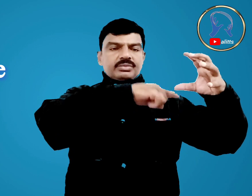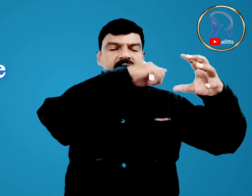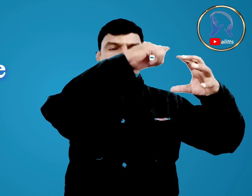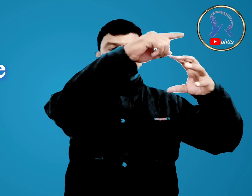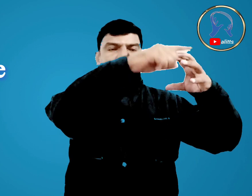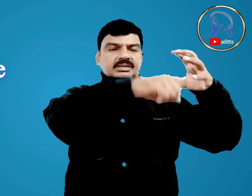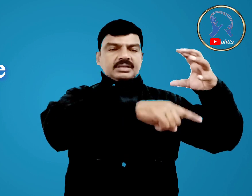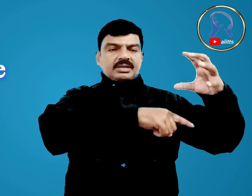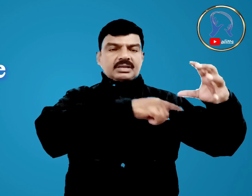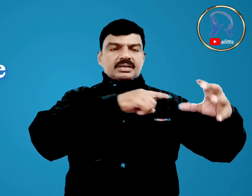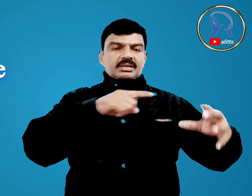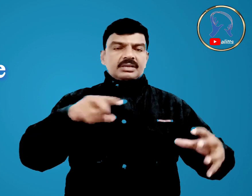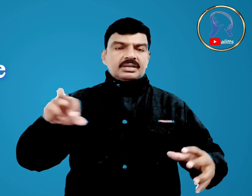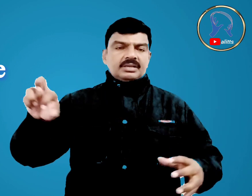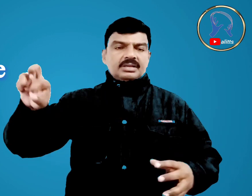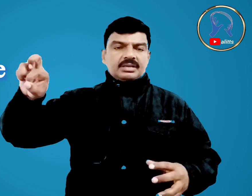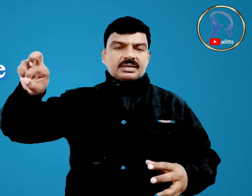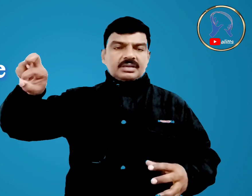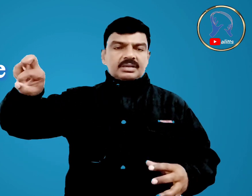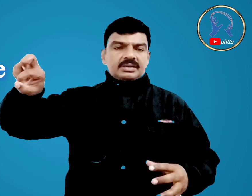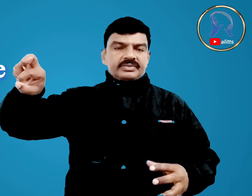घूमने वाला सियारा आठवां।